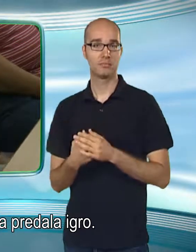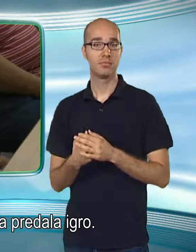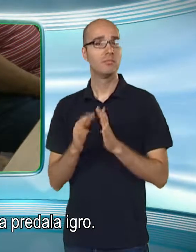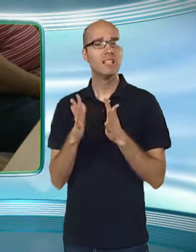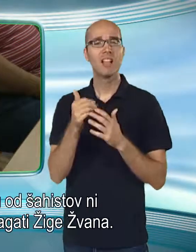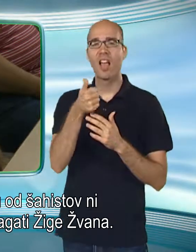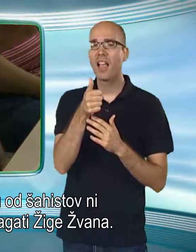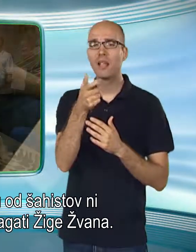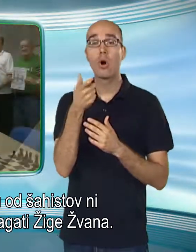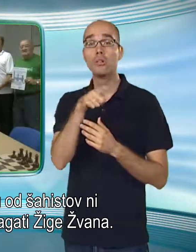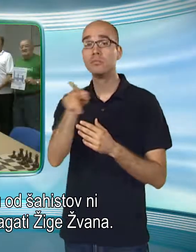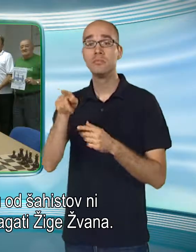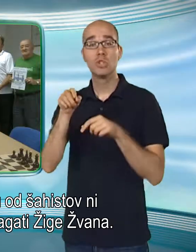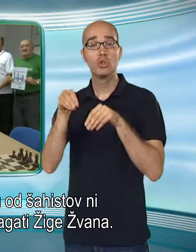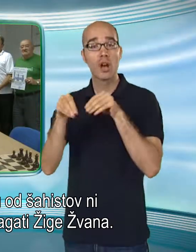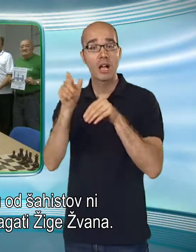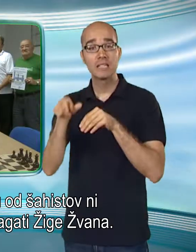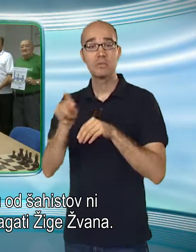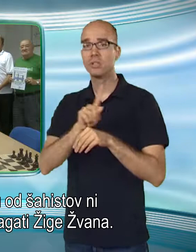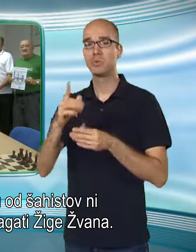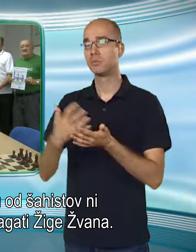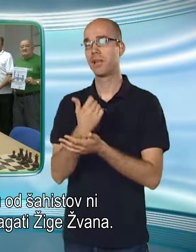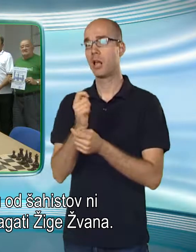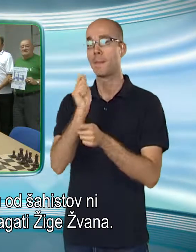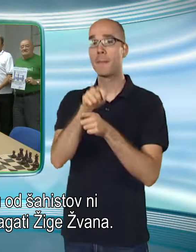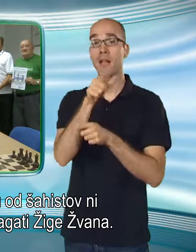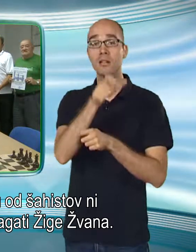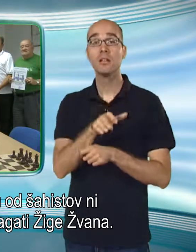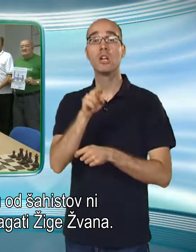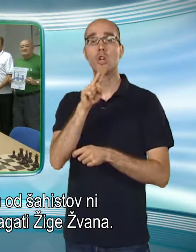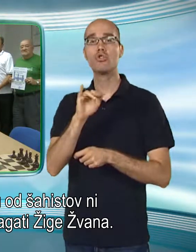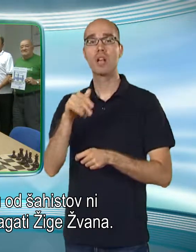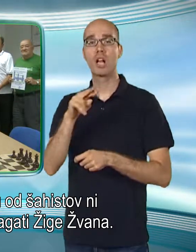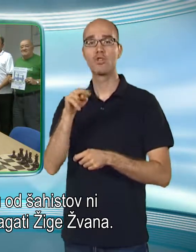Niti enemu od šahistov ni uspelo premagati Žige Žvana.